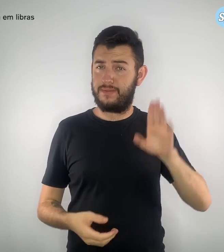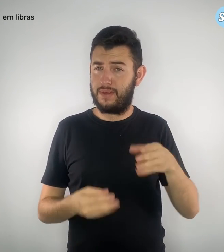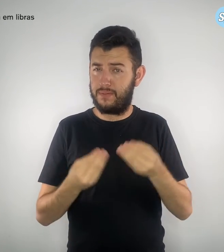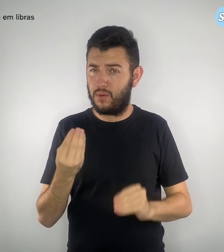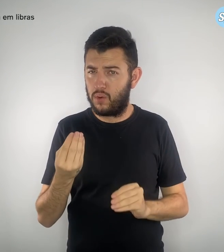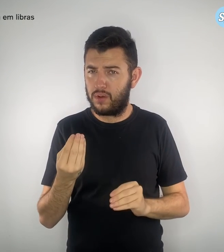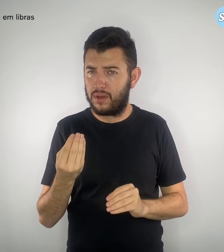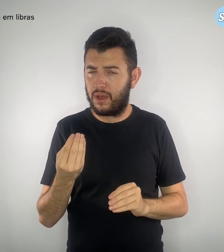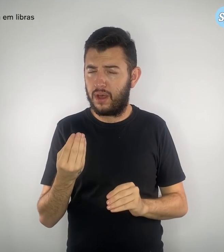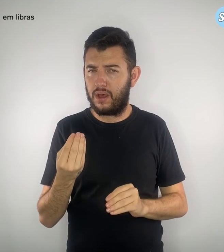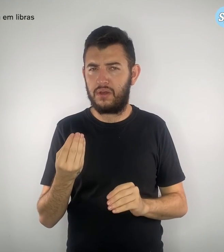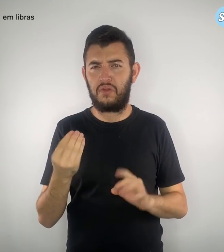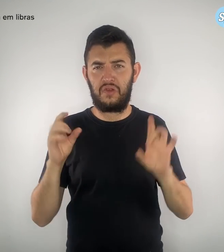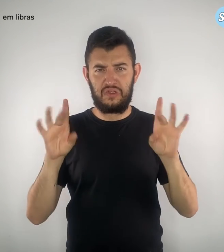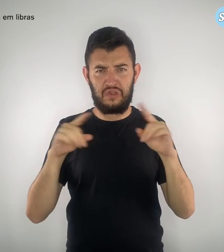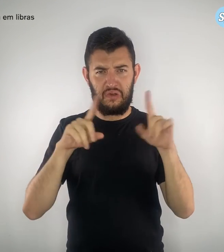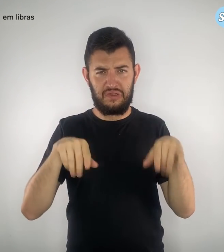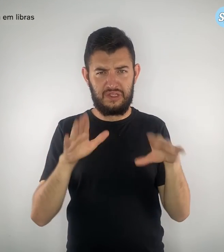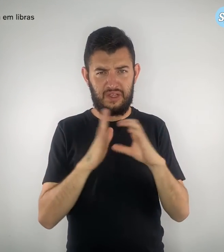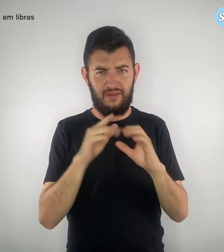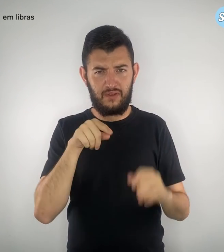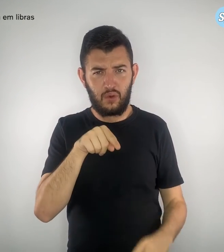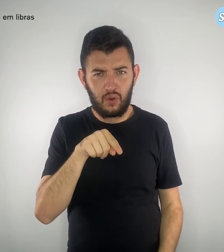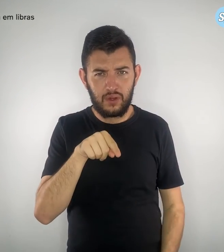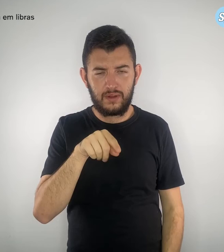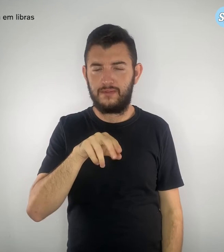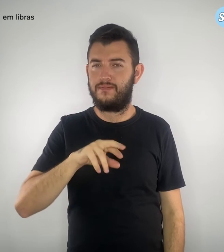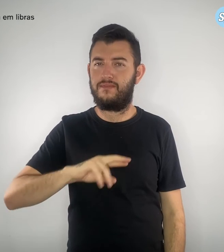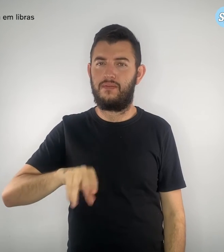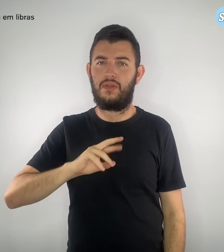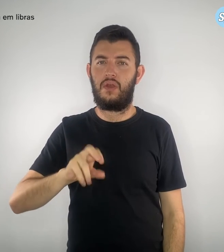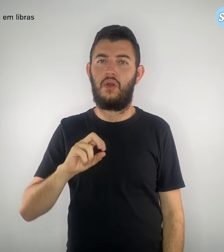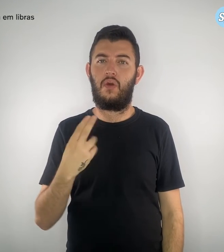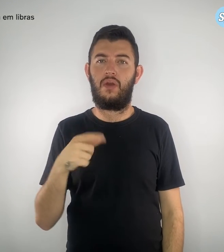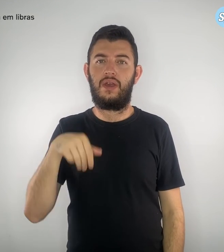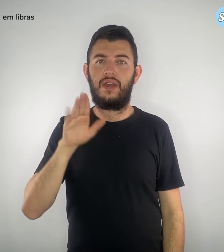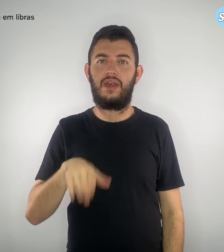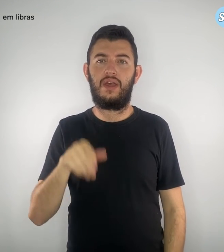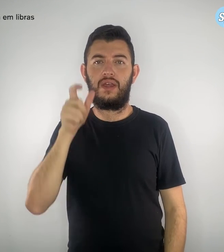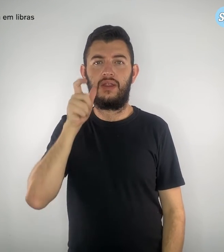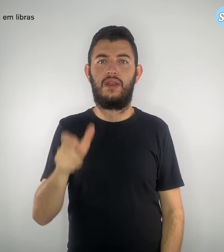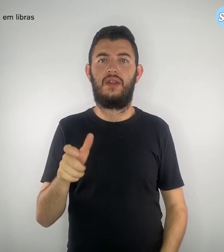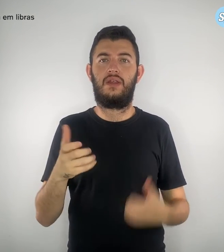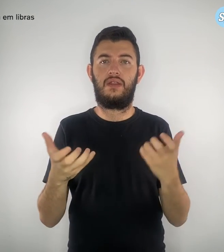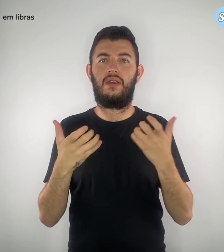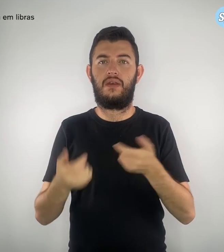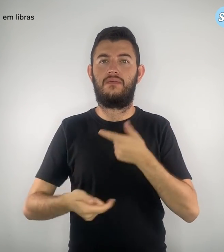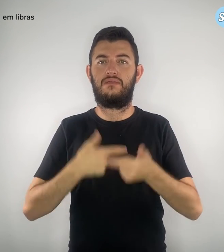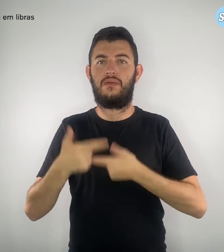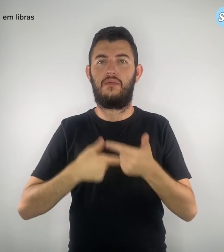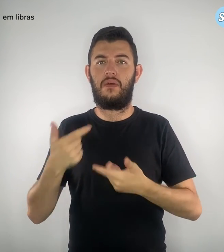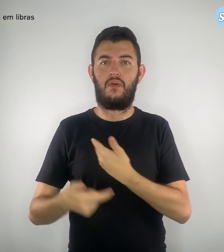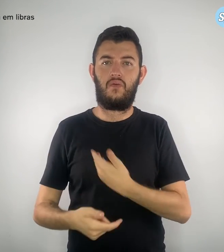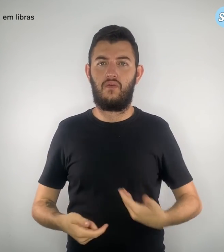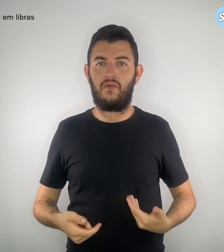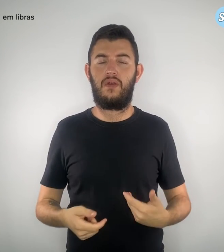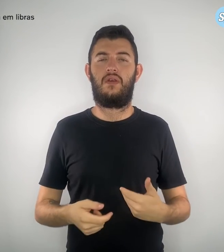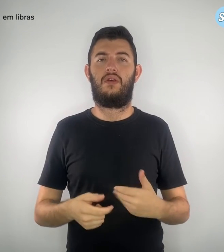é somente os servidores ou quem pleiteia ingressar nas carreiras do Estado, mas principalmente